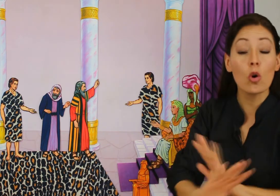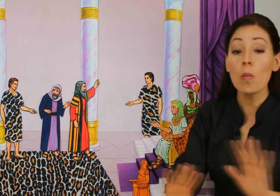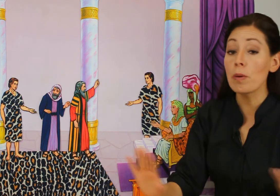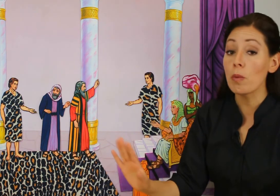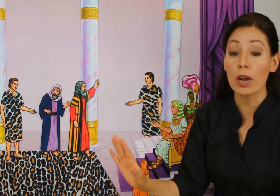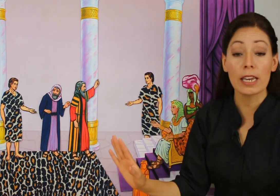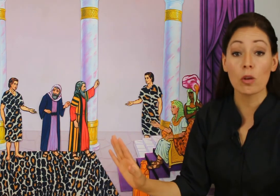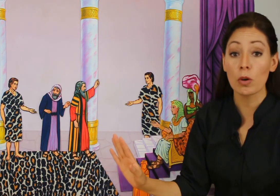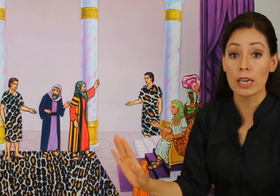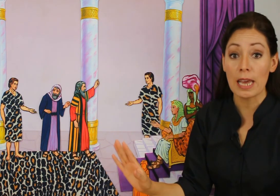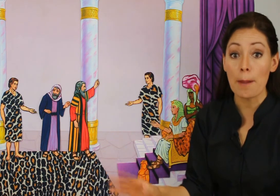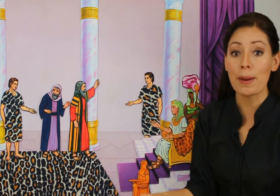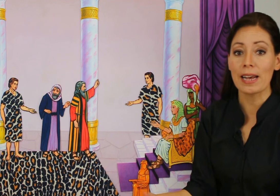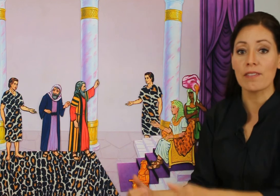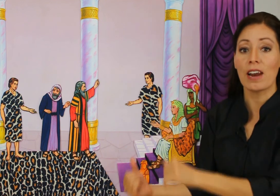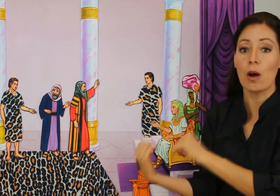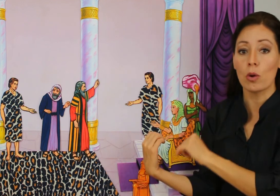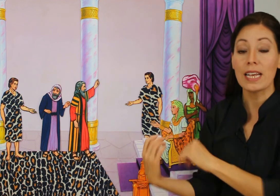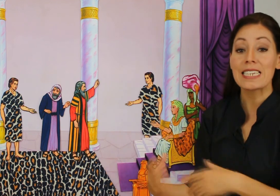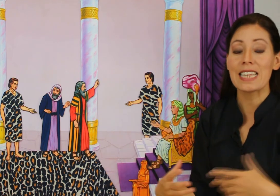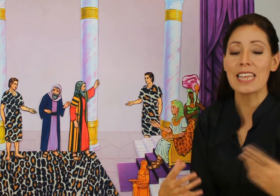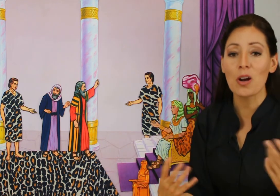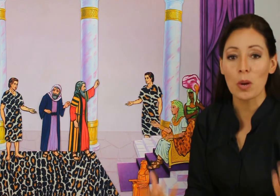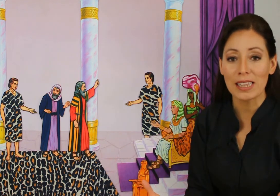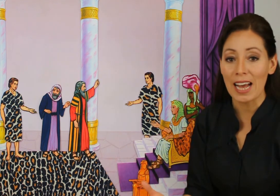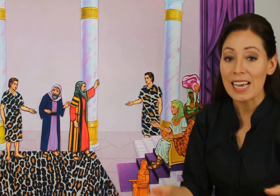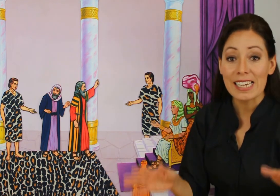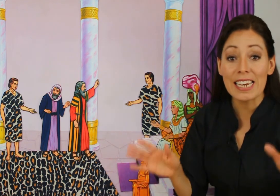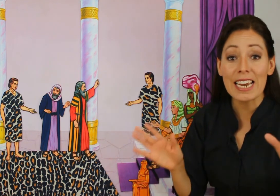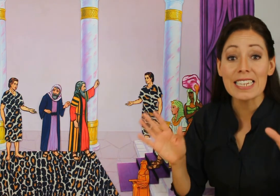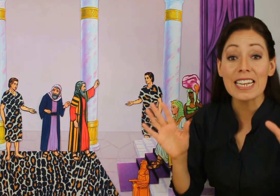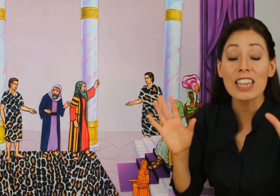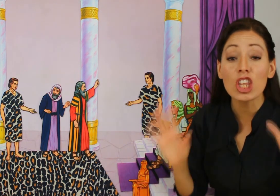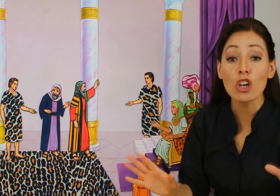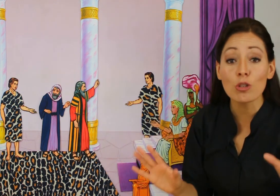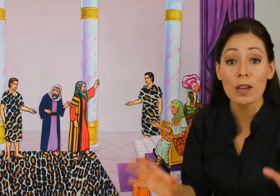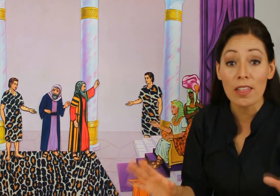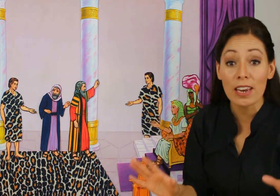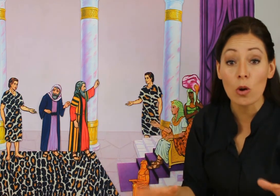ningún primogénito moriría, para que Faraón se diera cuenta quién es el Dios verdadero y